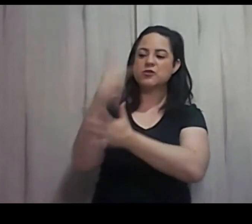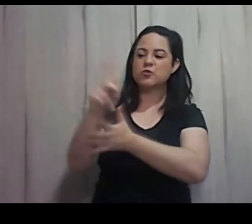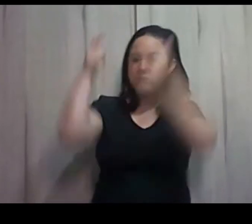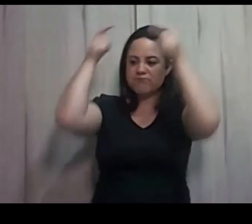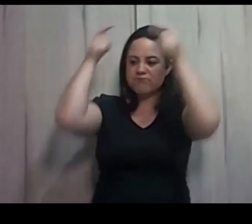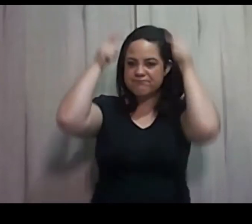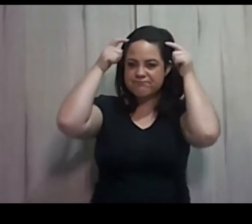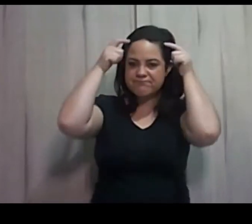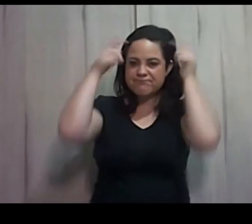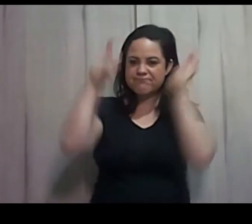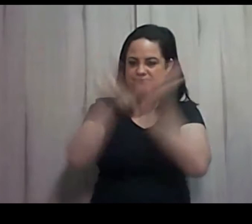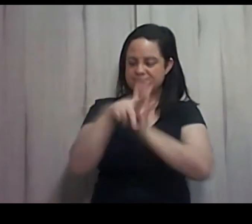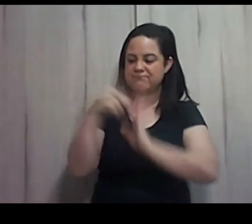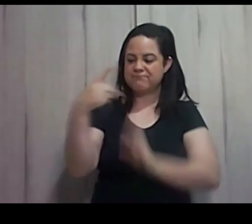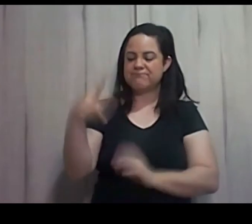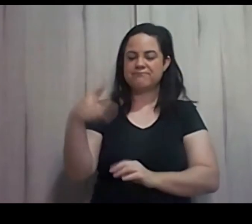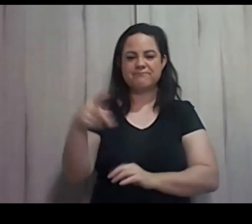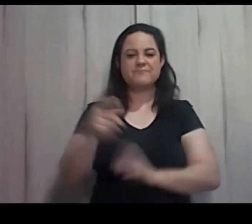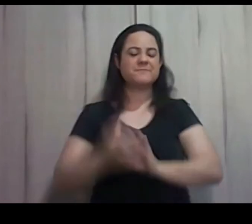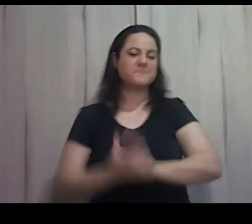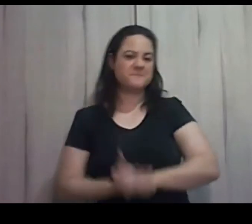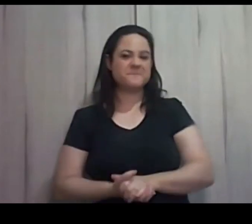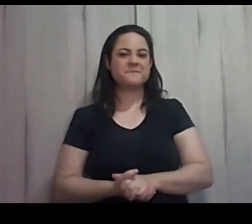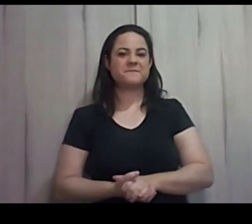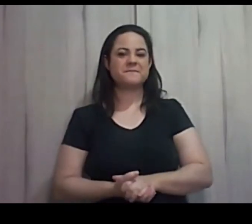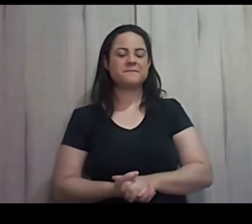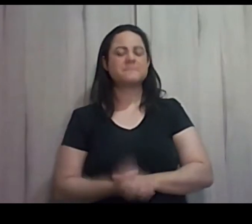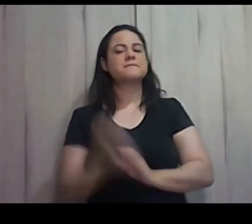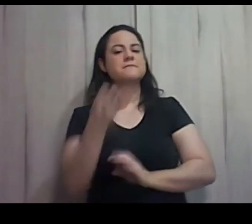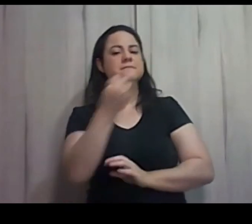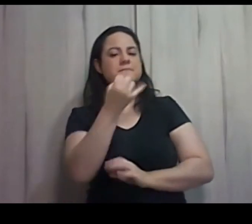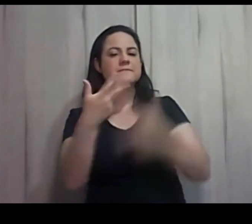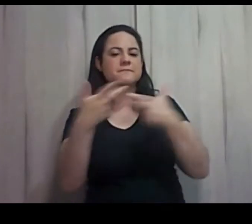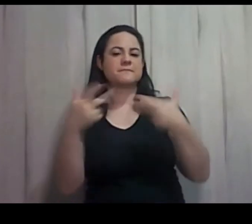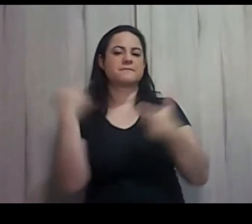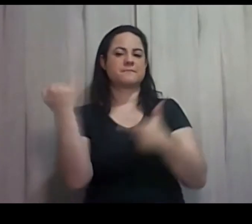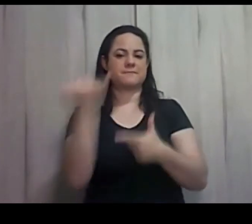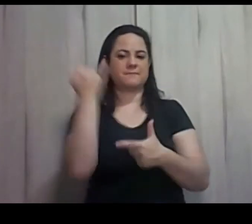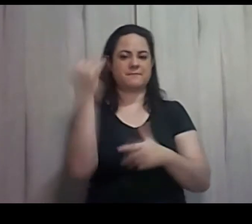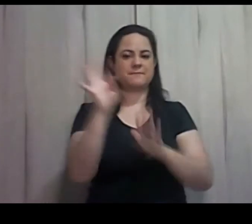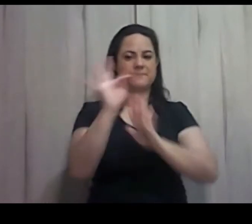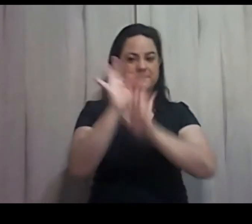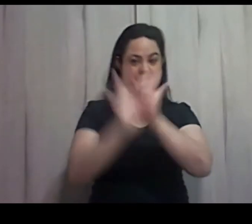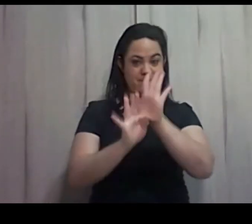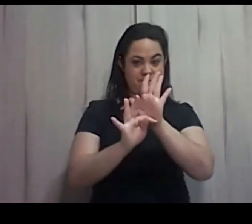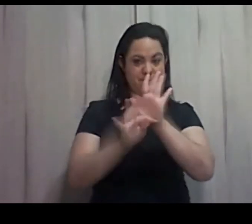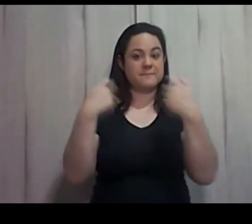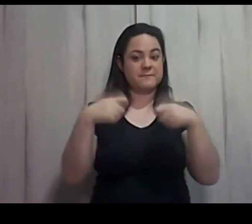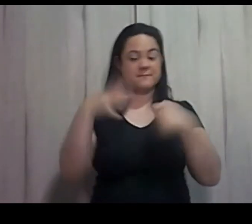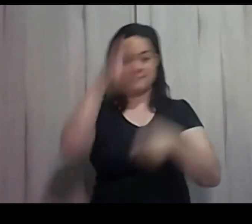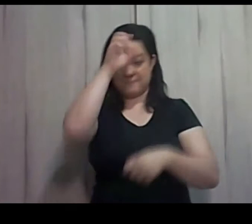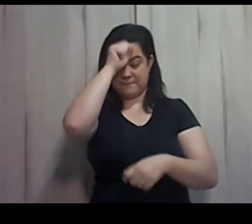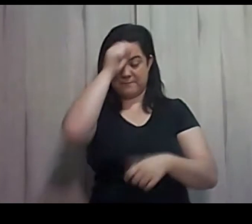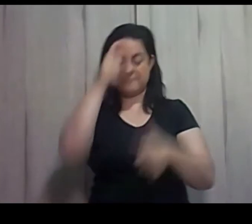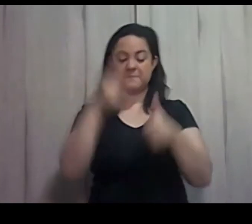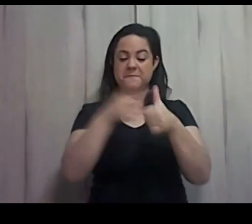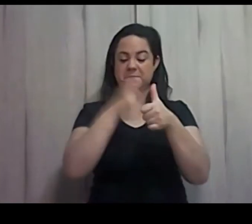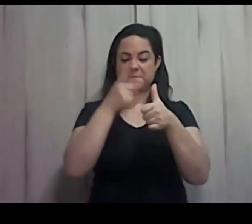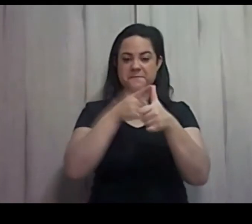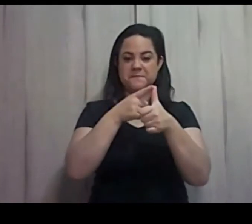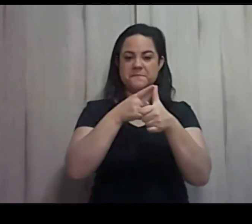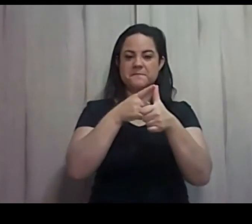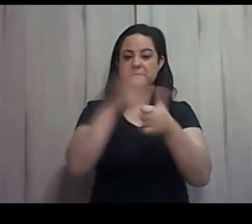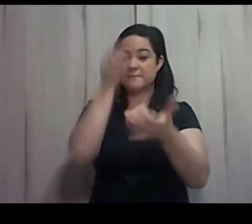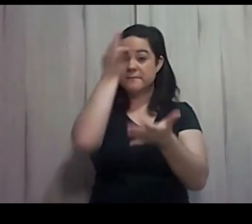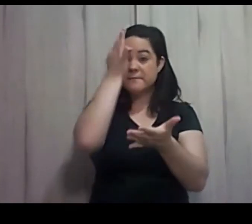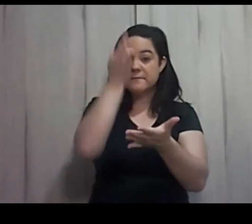Legal, legal. Bom, algumas coisas importantes nesse texto que a gente deve aprender. Primeiro, é que a fé